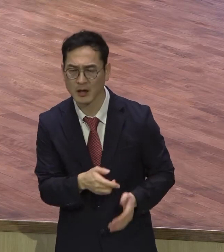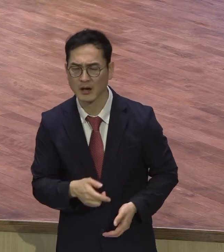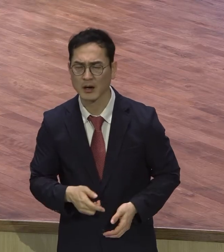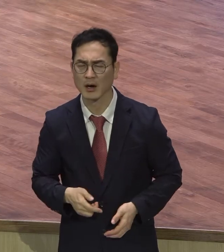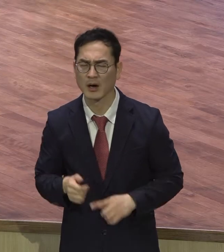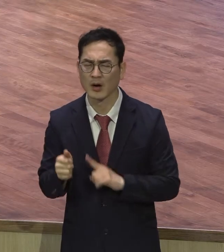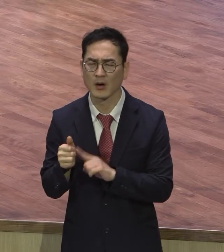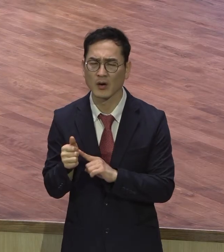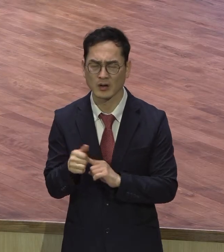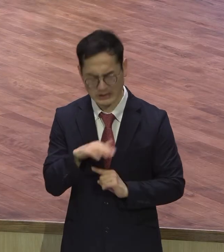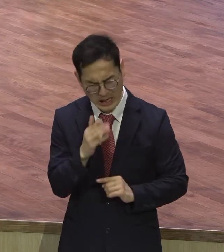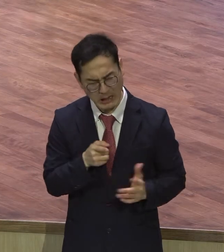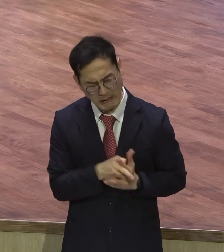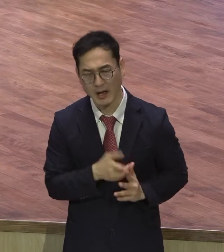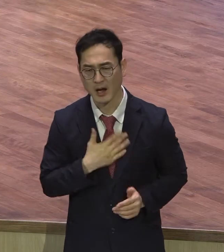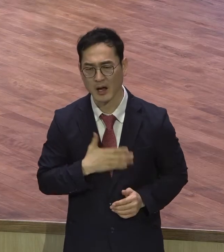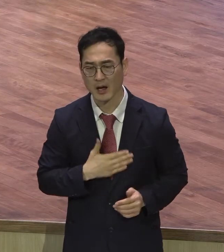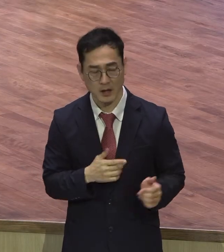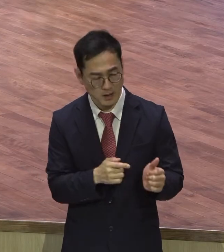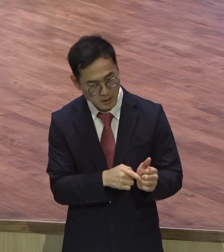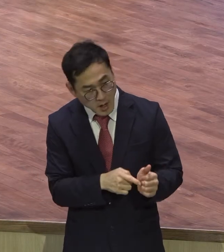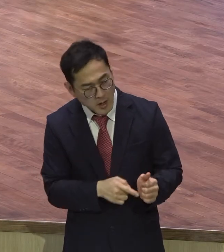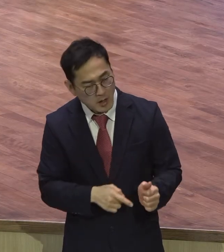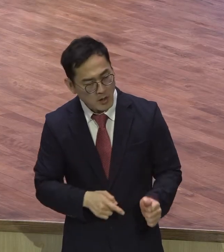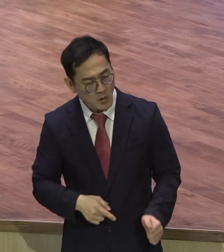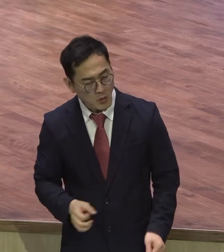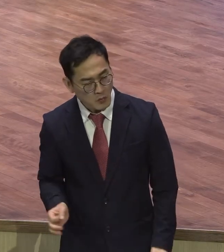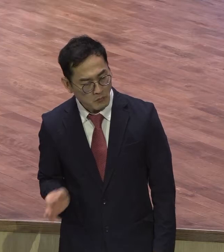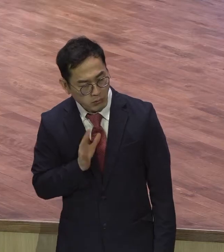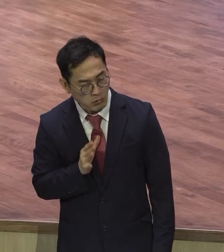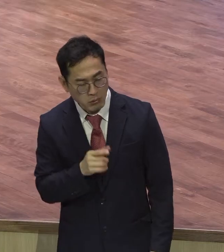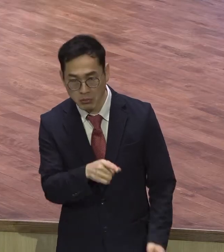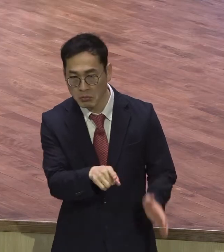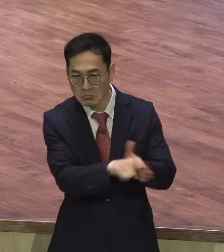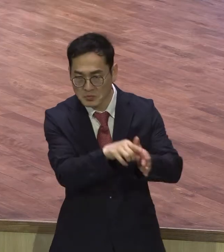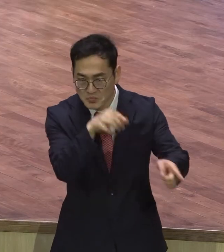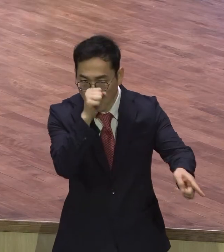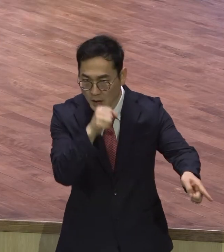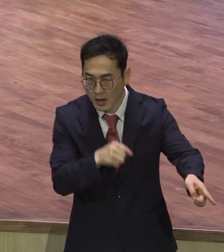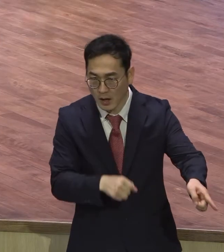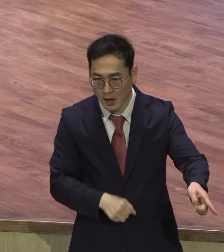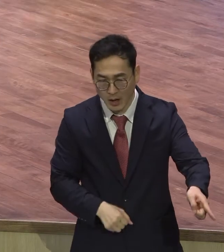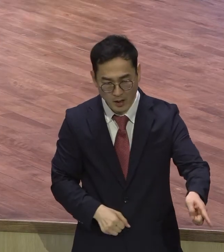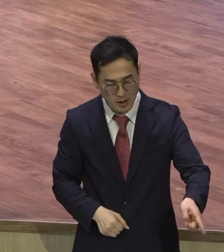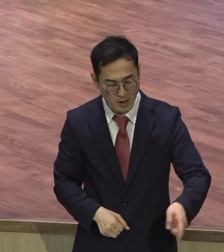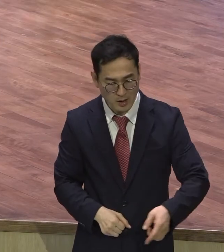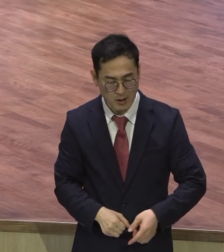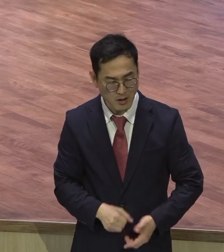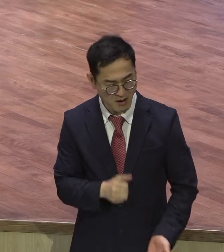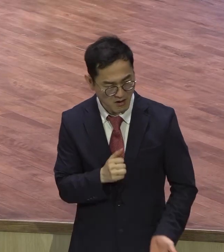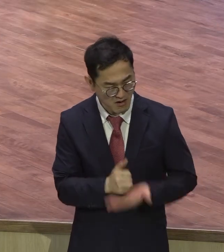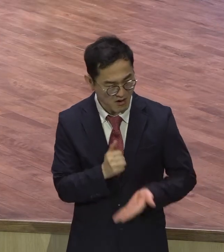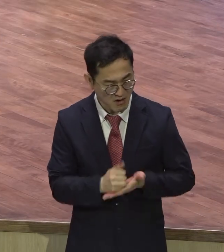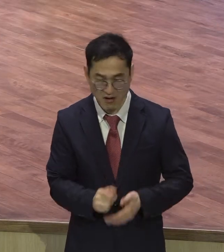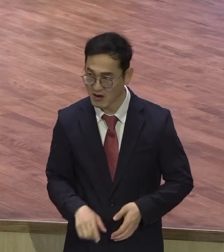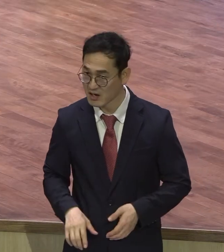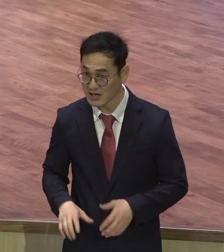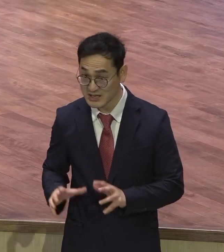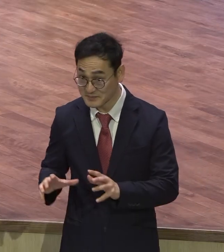전능자인데 깨뜨리고 보고 계시는 예수님께서 이 정도로 칭찬할 정도를 보면 이 백부장은